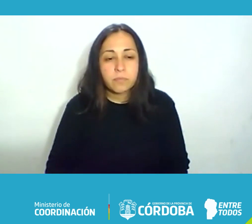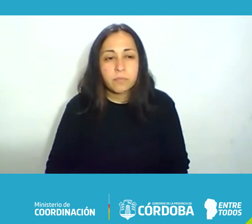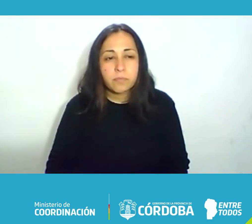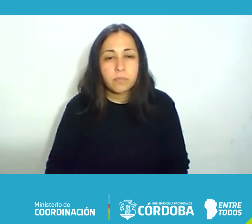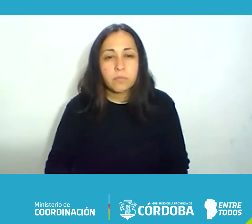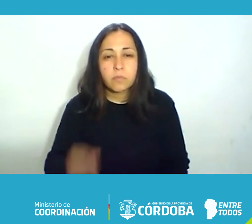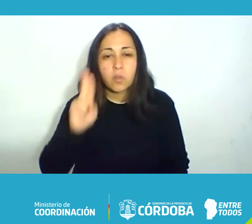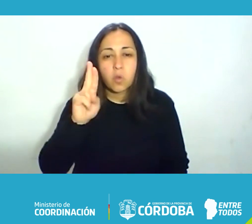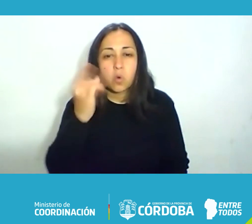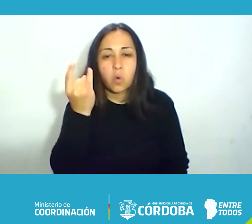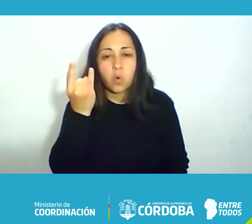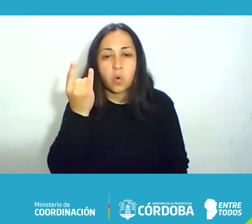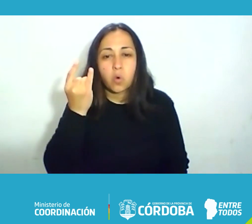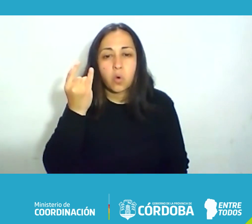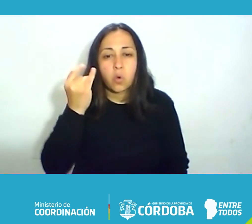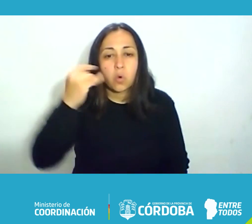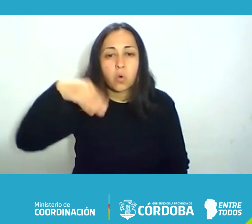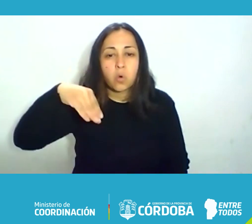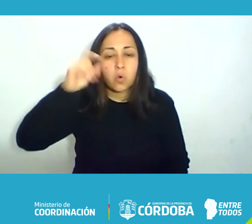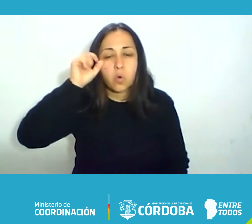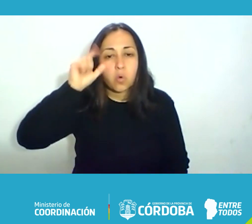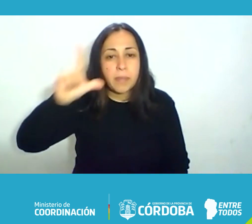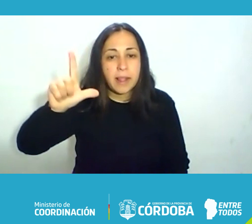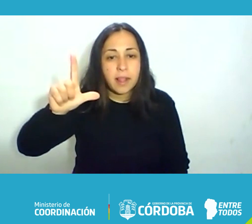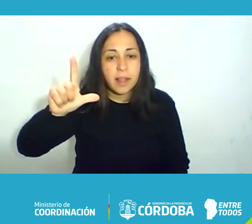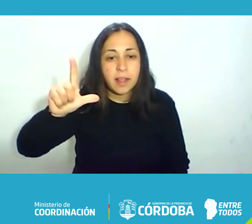Rummel. Rummel había pedido la palabra.